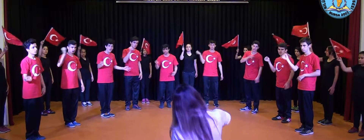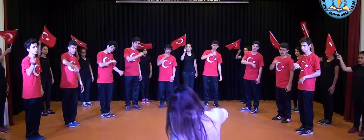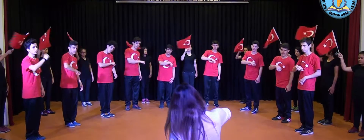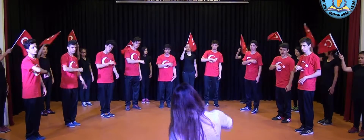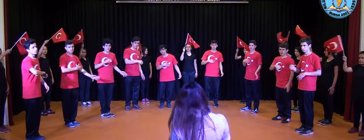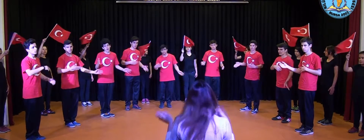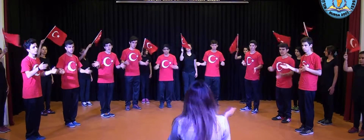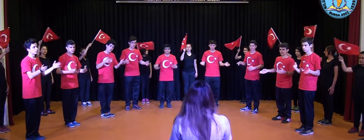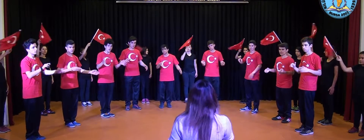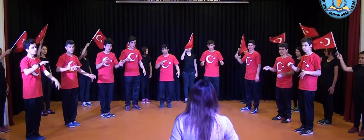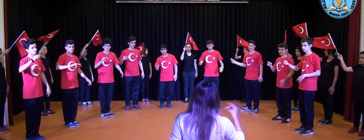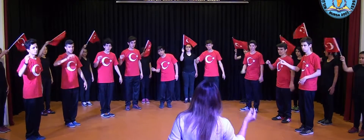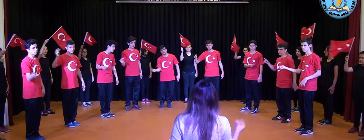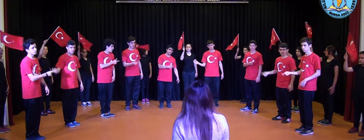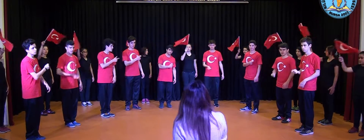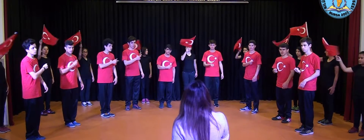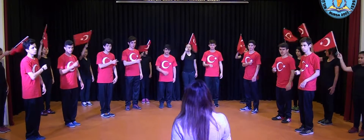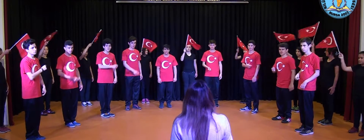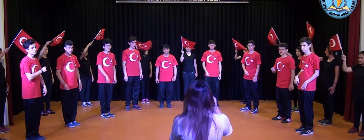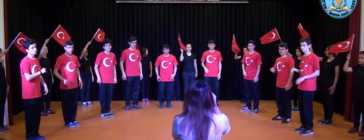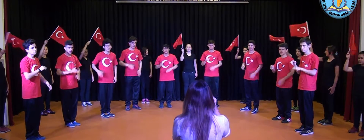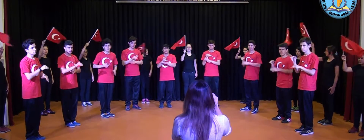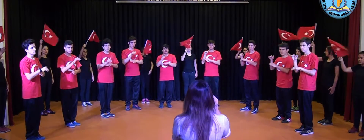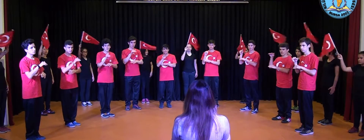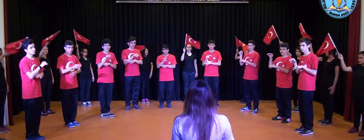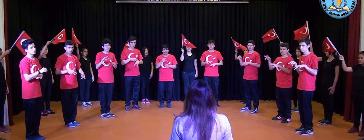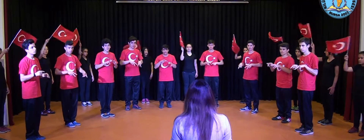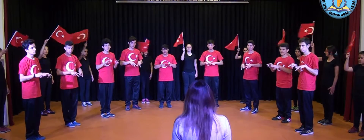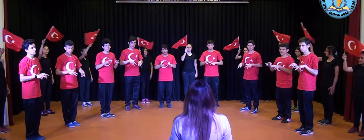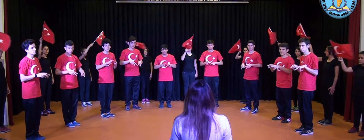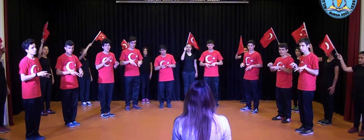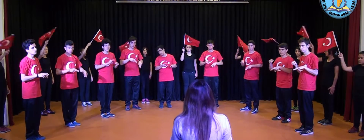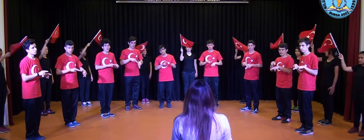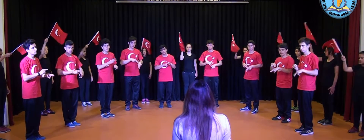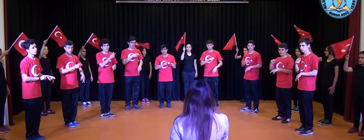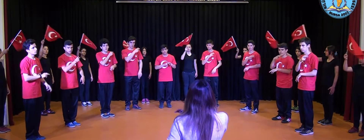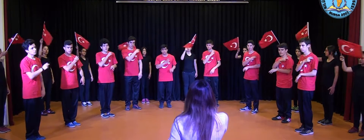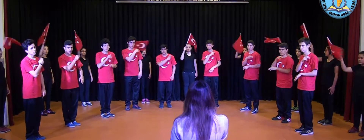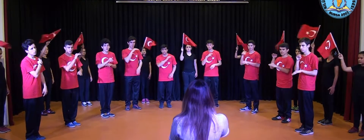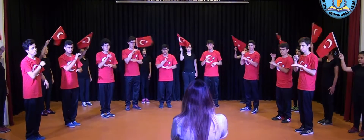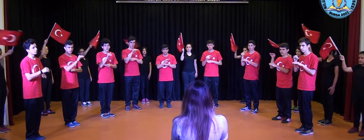düşmanlar Yel gibi kaçar Yaşa Mustafa Kemal Paşa Yaşa